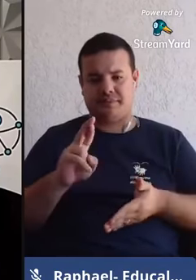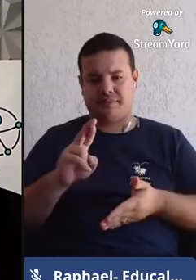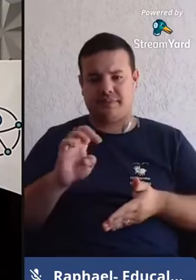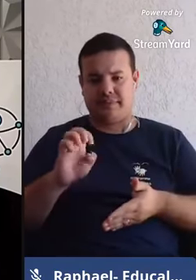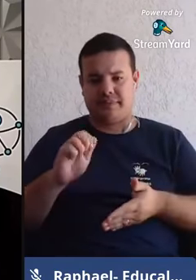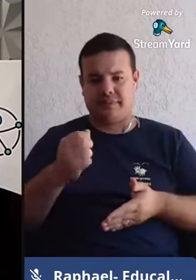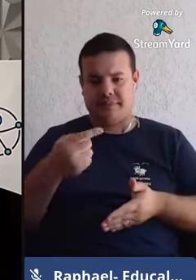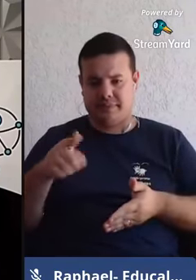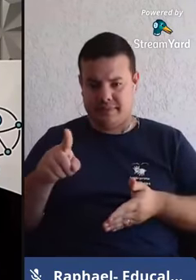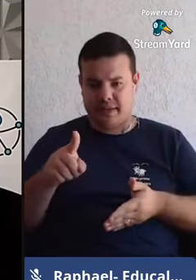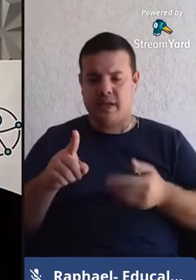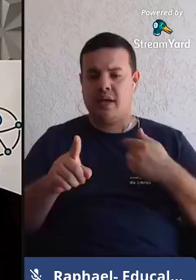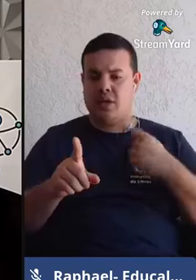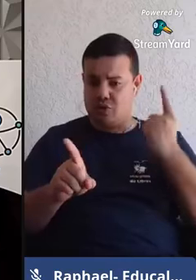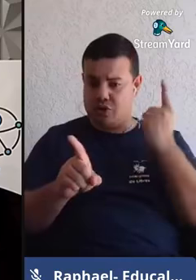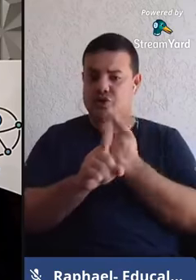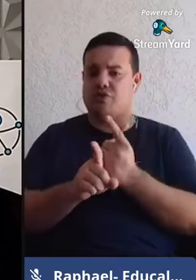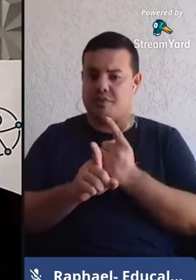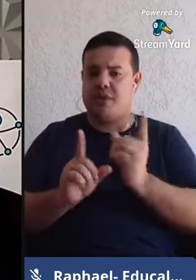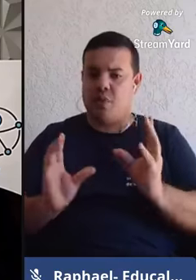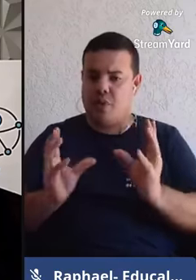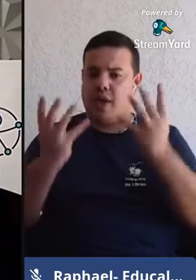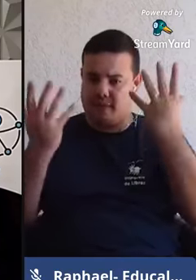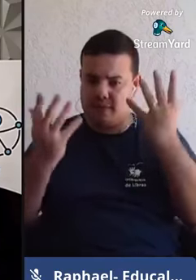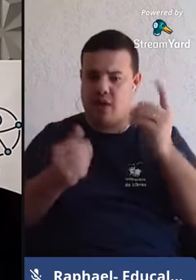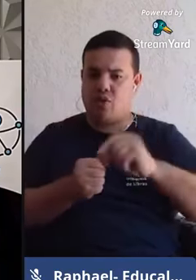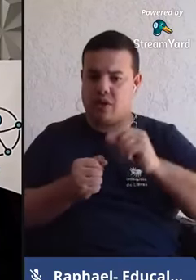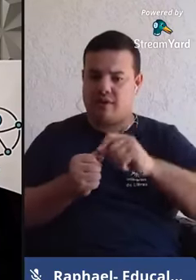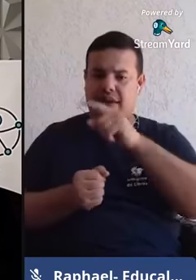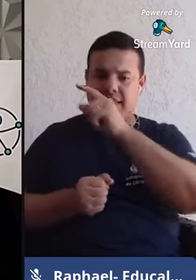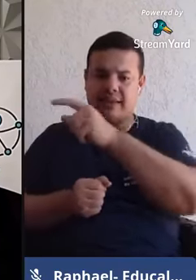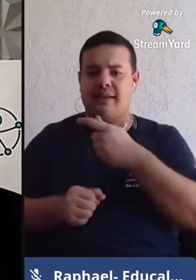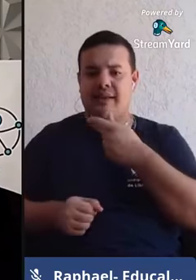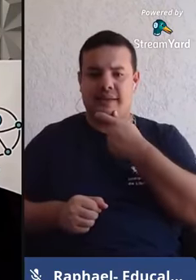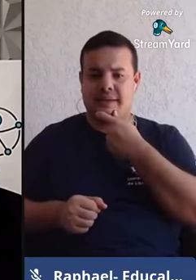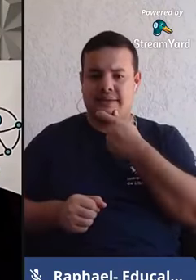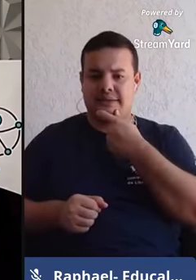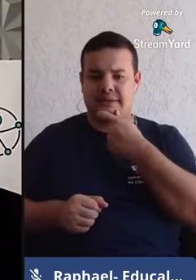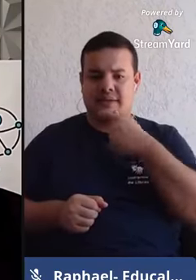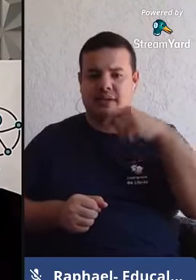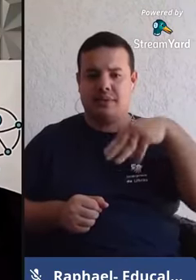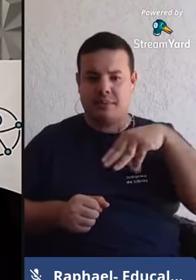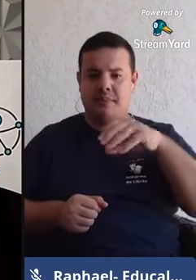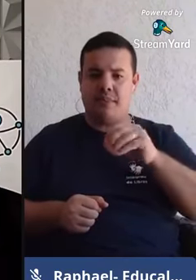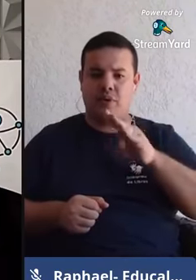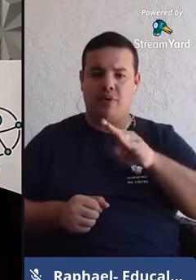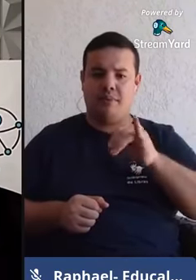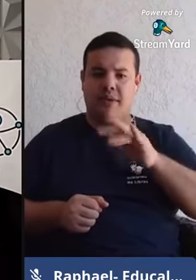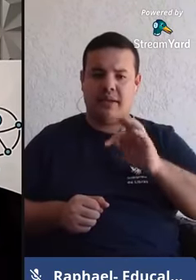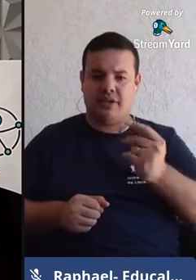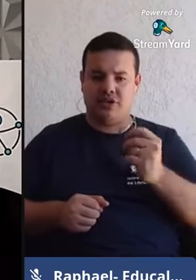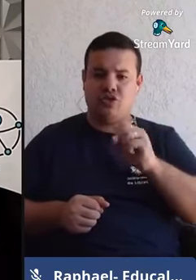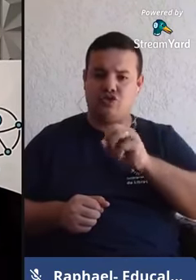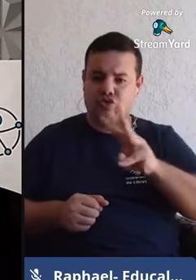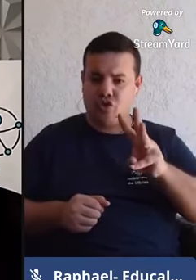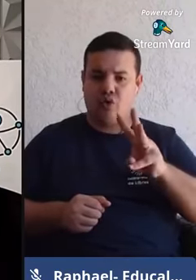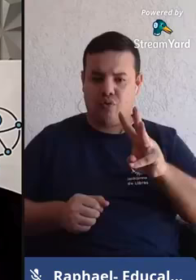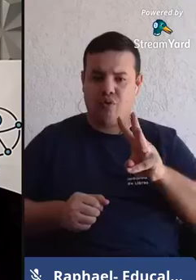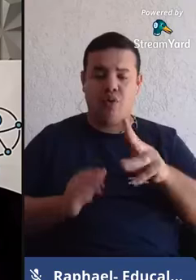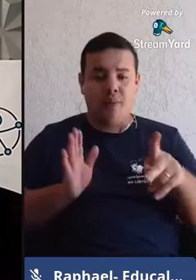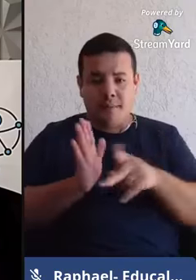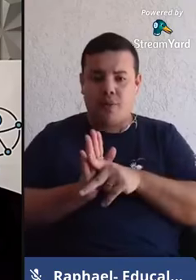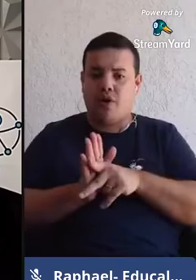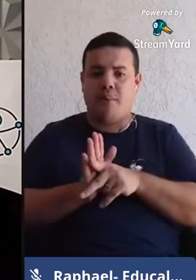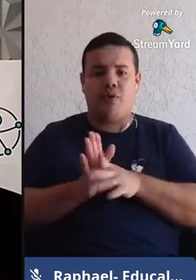existia um formato de evento que acontece na Inglaterra, chamado Mobility Road Show. É um evento voltado para